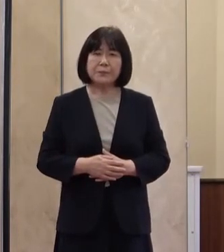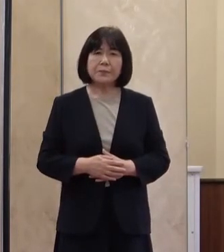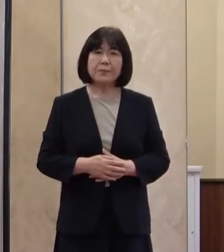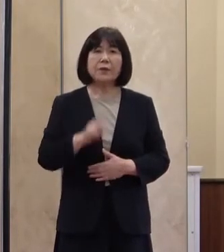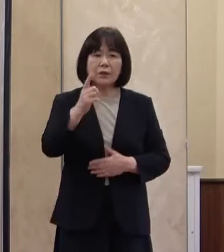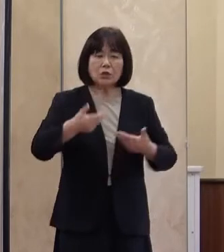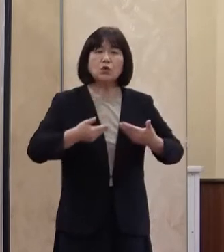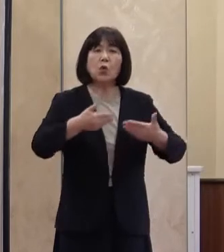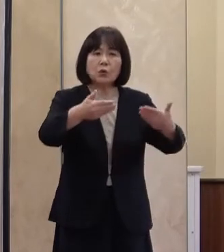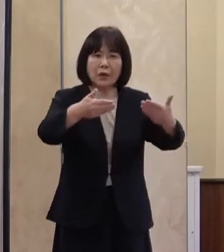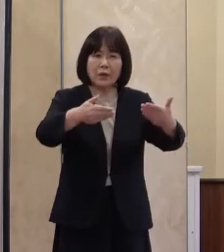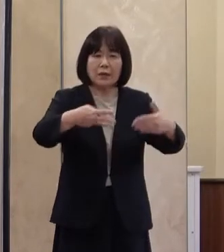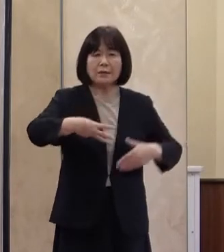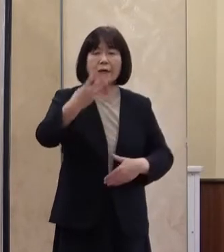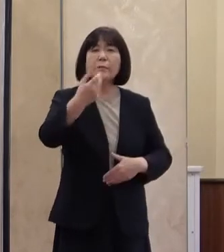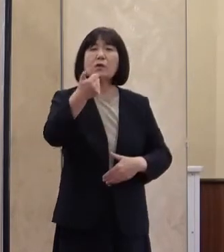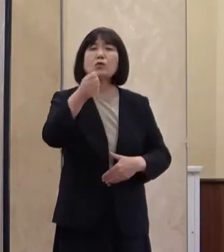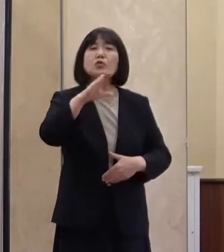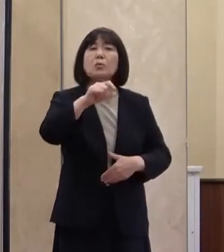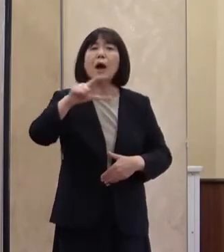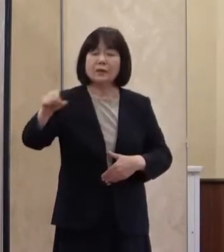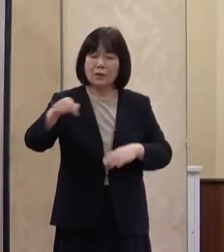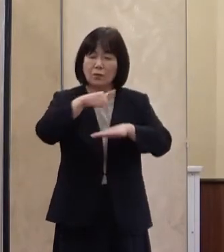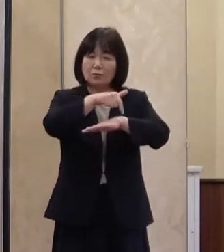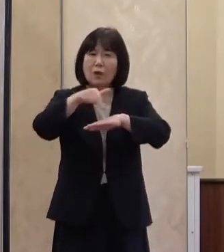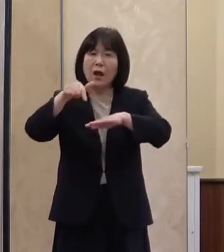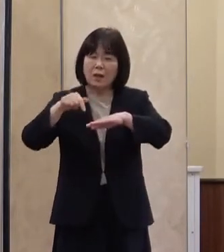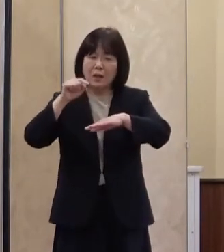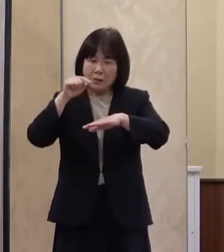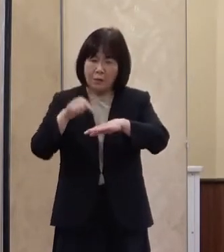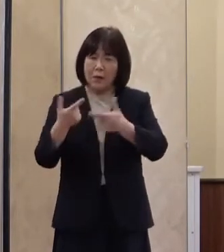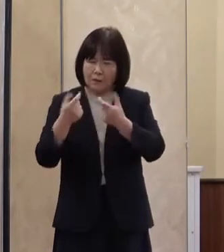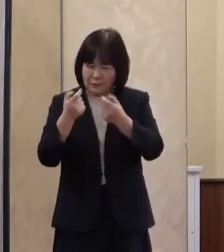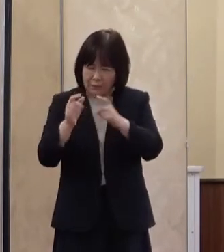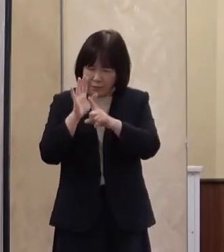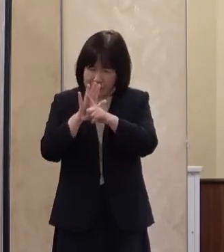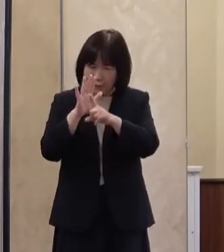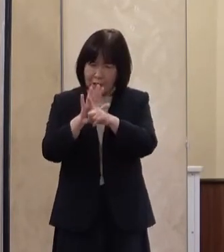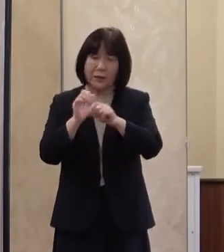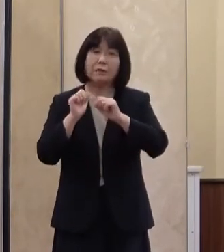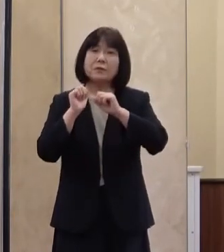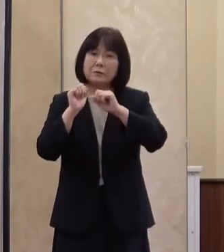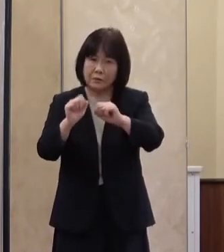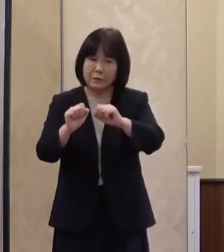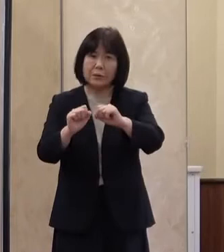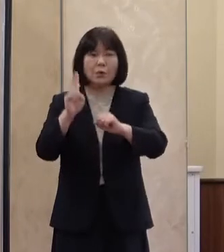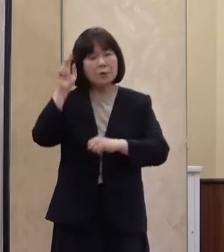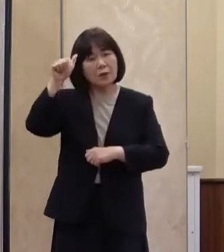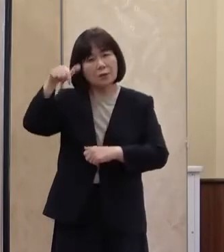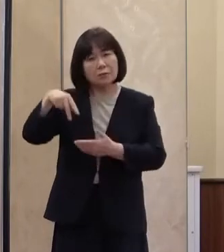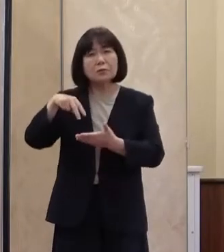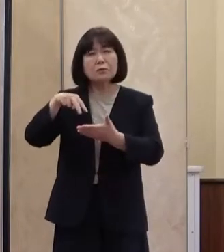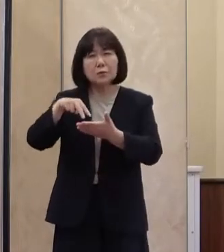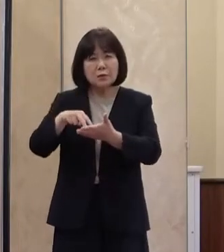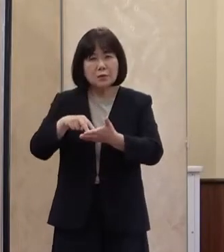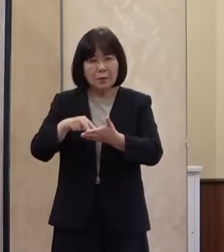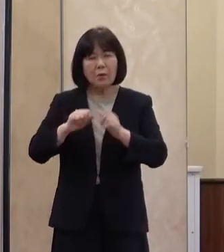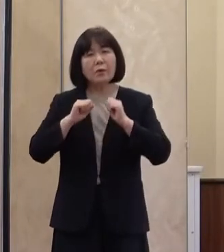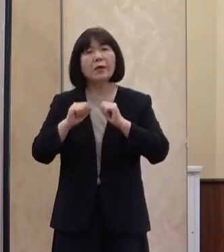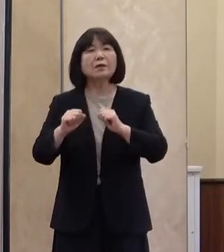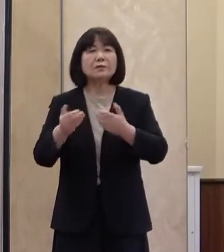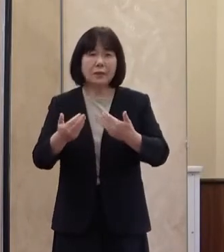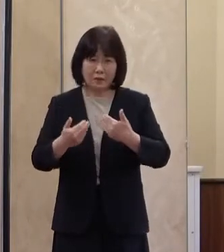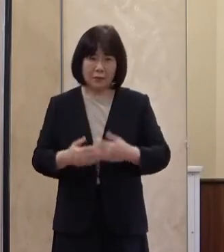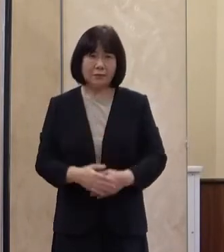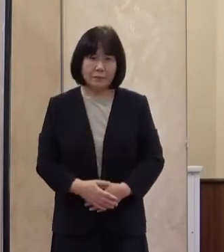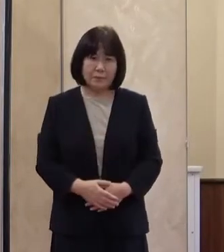1商店街350万円のこのプランを、支援策を府としても、まずそれが一体だし、